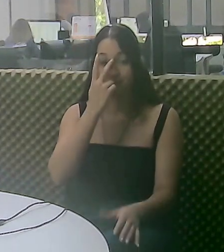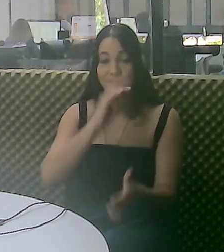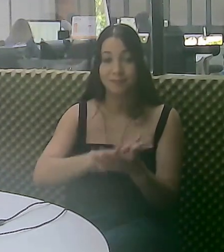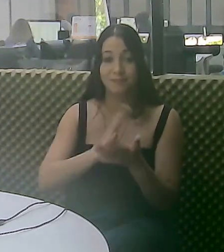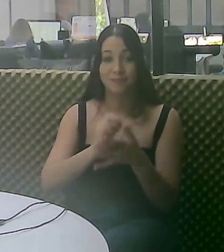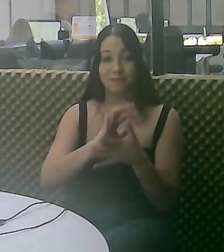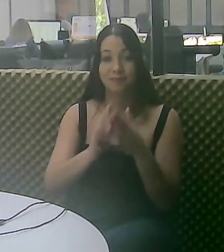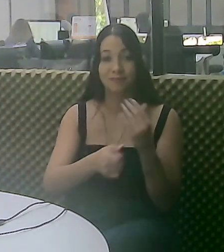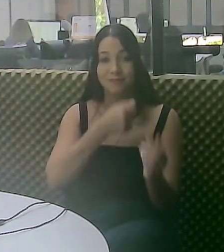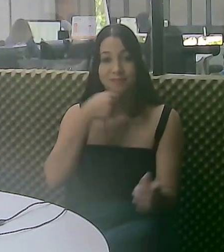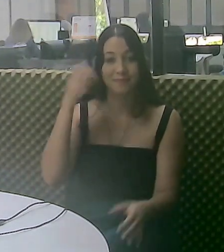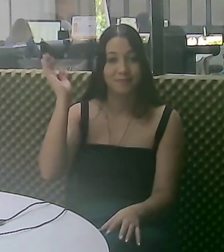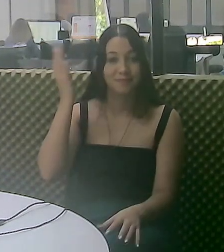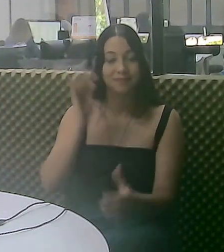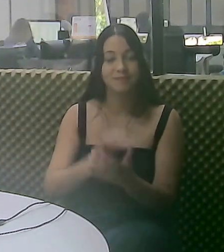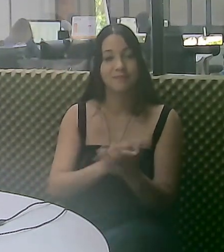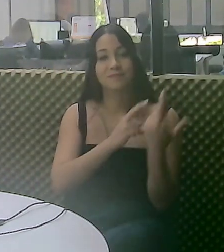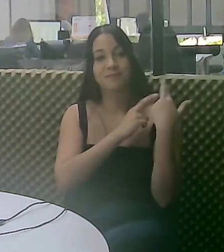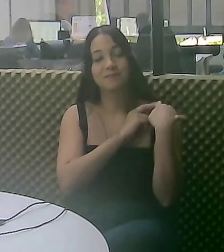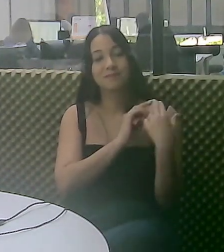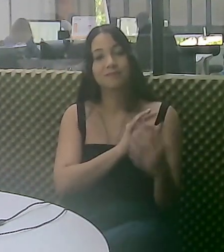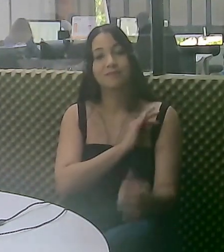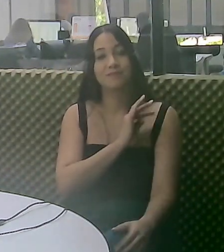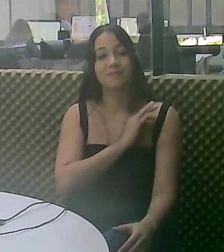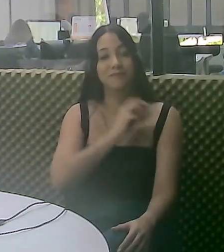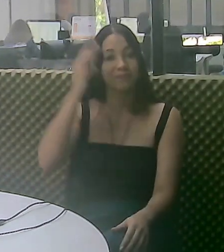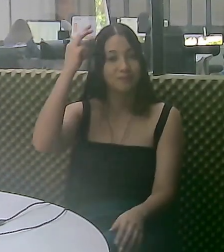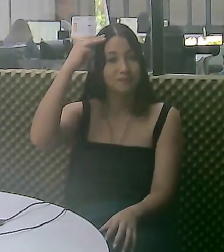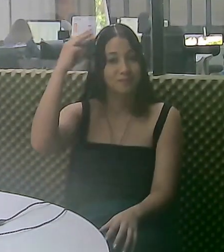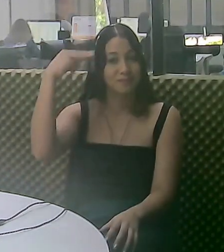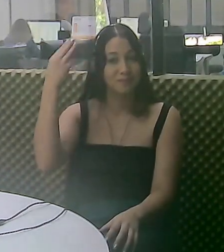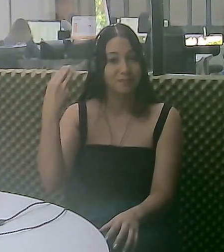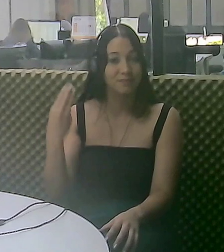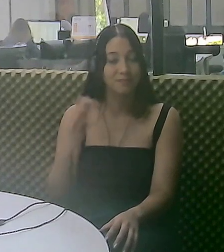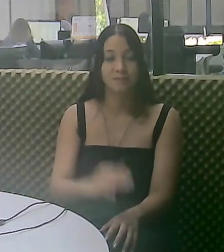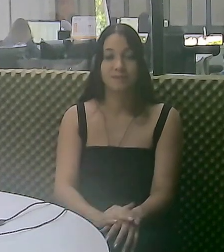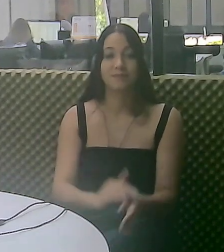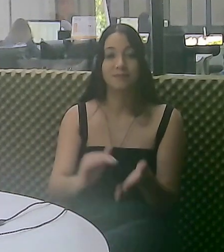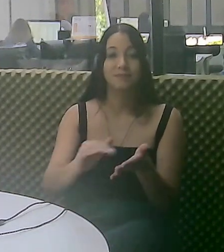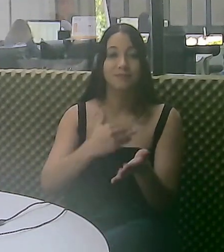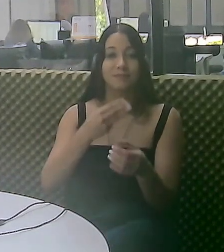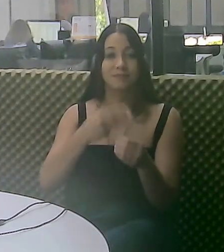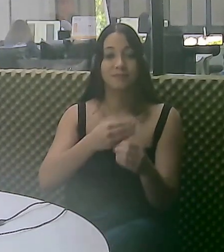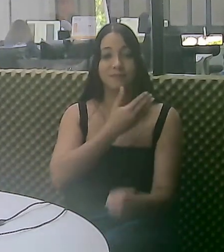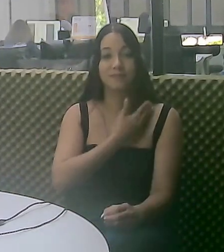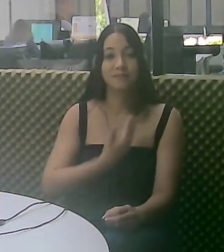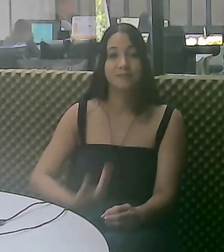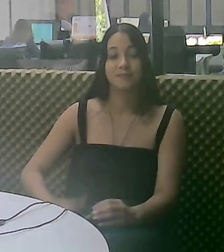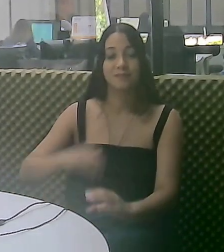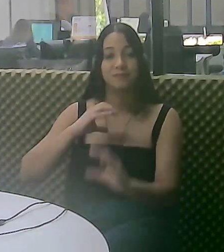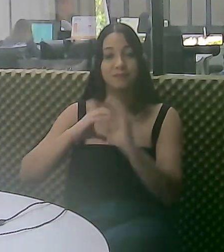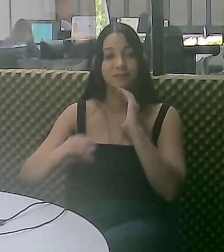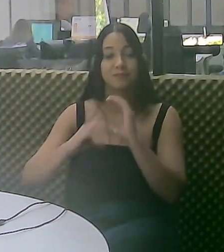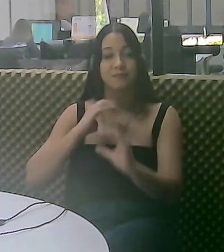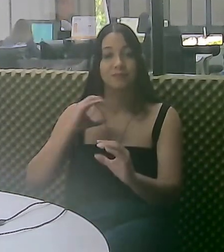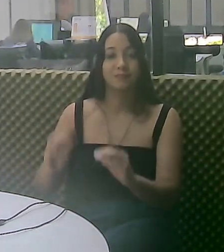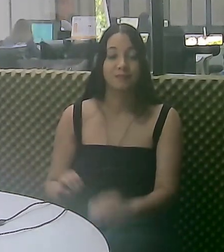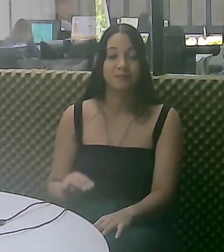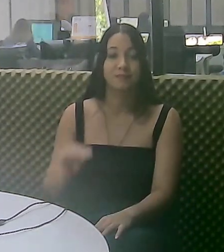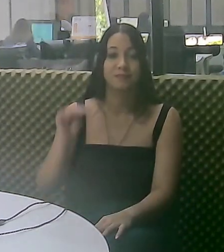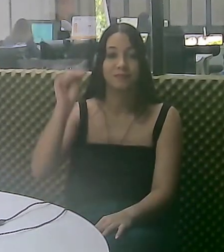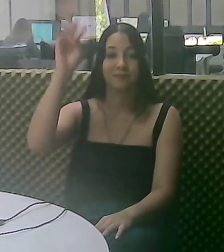Gianotti. Tradução em Libras, Amanda Valentim. Responsável técnico, Matheus Queiroz. Secretário Municipal de